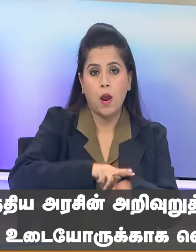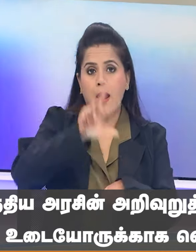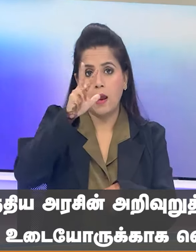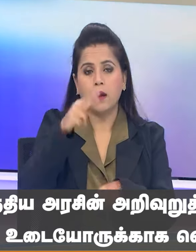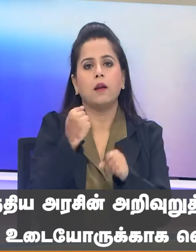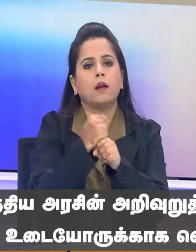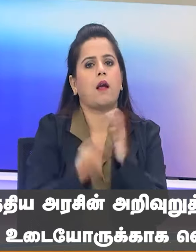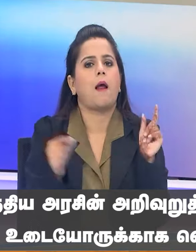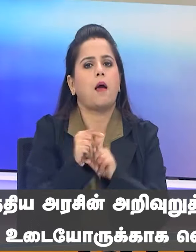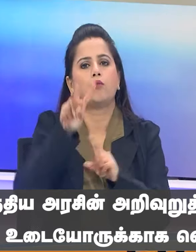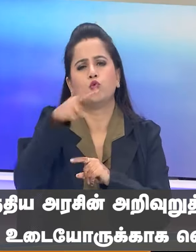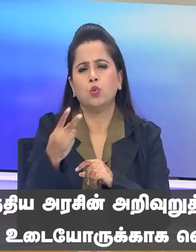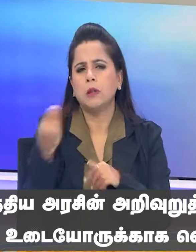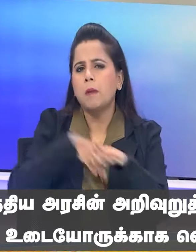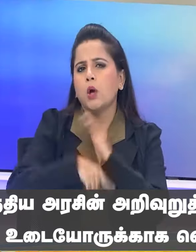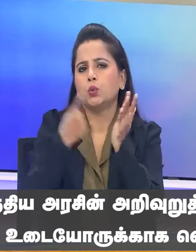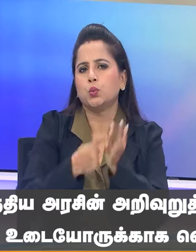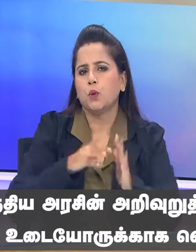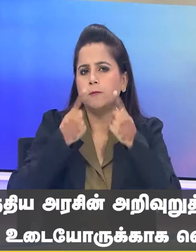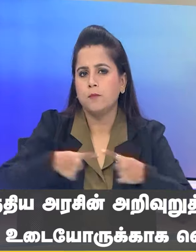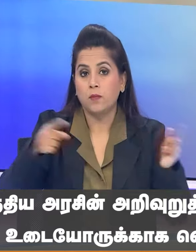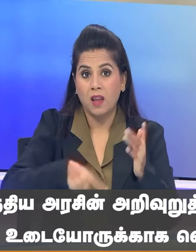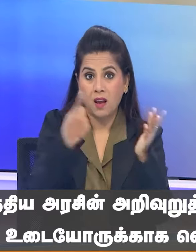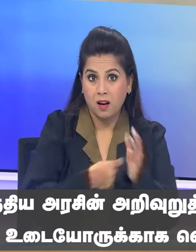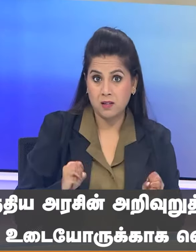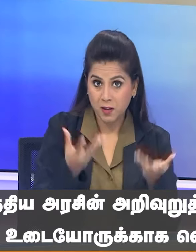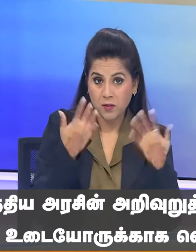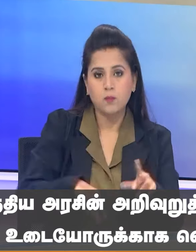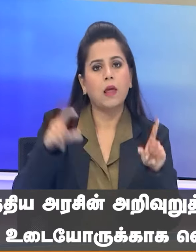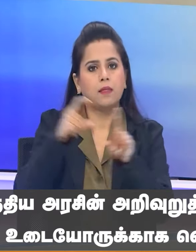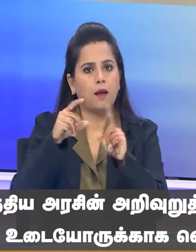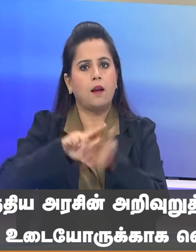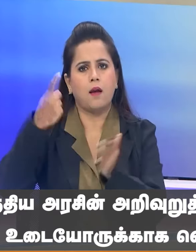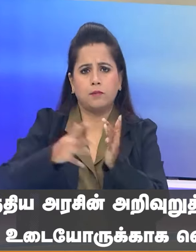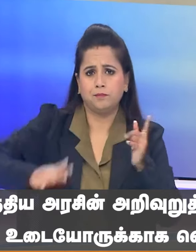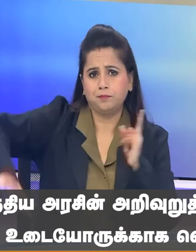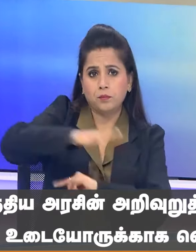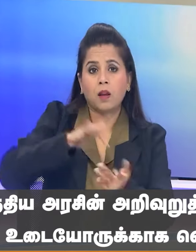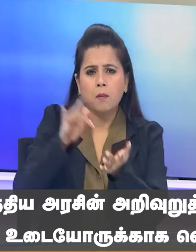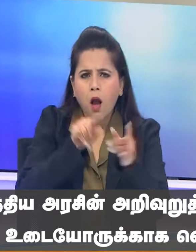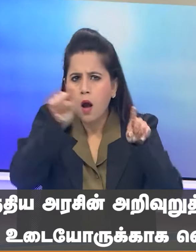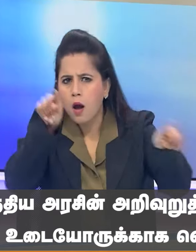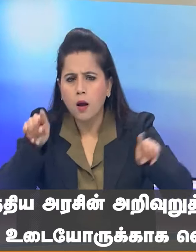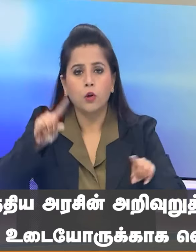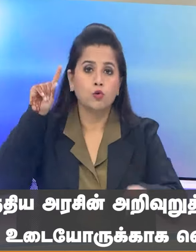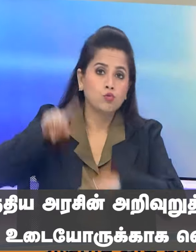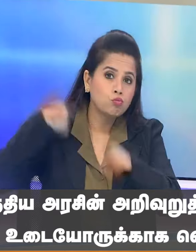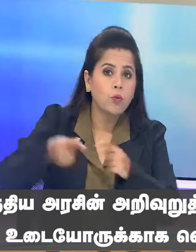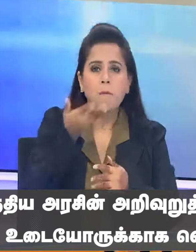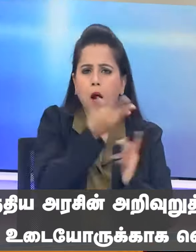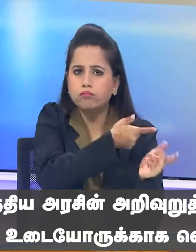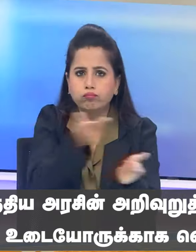से ग्रेब टू लागू होगा इस आदेश के लागू होते ही दिल्ली एनसीआर में चिन्हित सड़कों पर हर रोज वैक्यूम स्वीपिंग